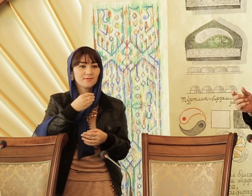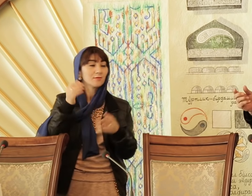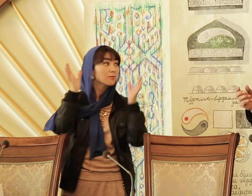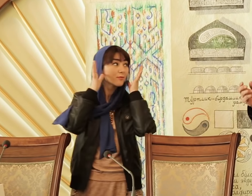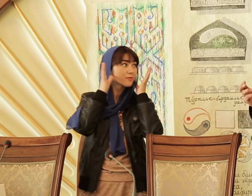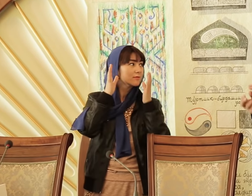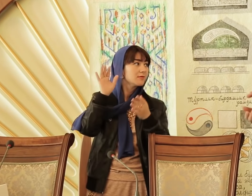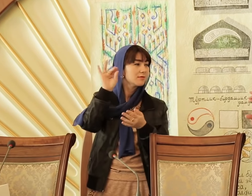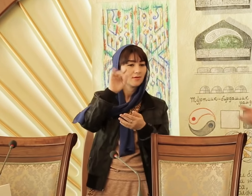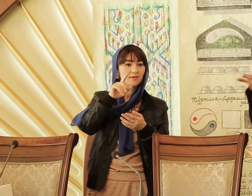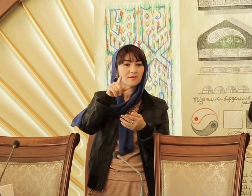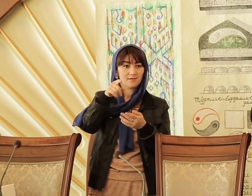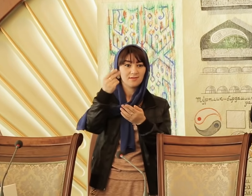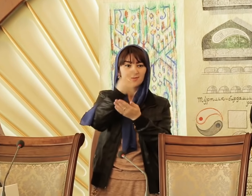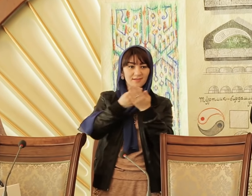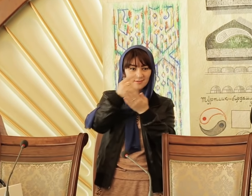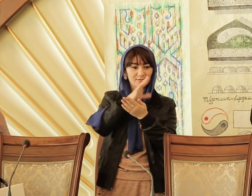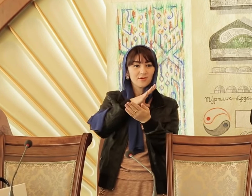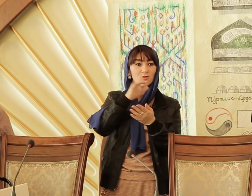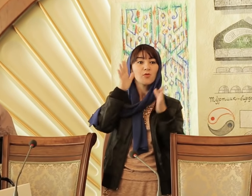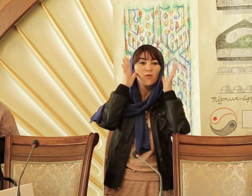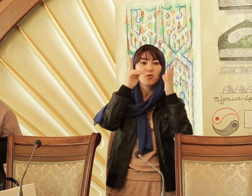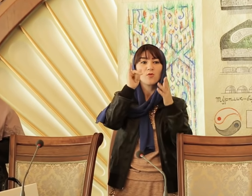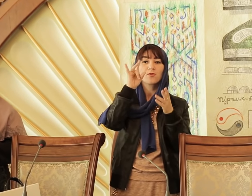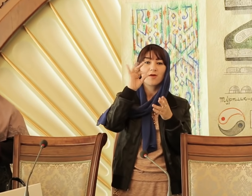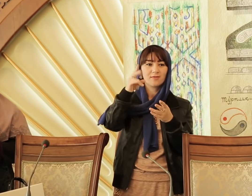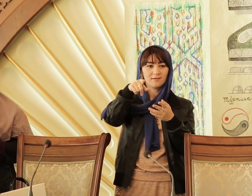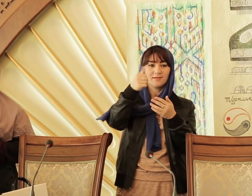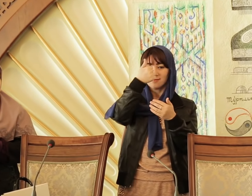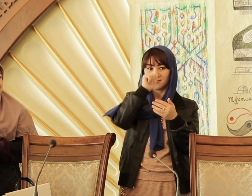son harfini mash qilib tashlaydi.